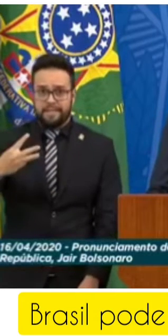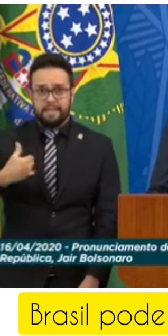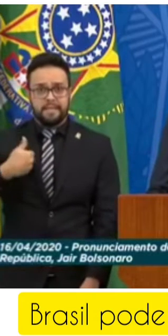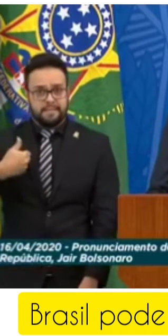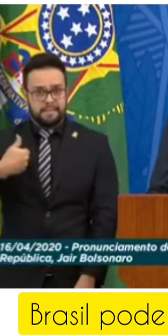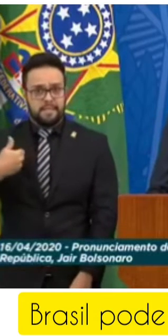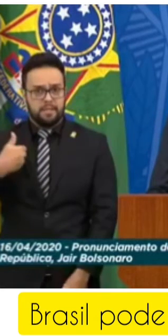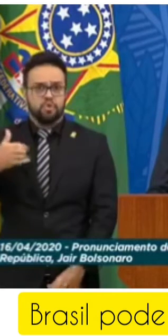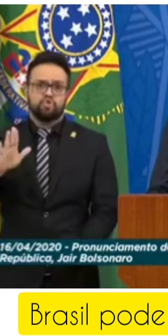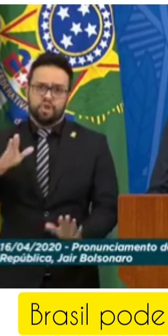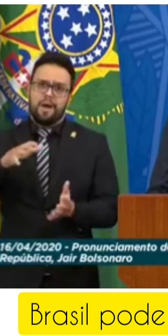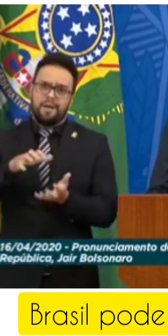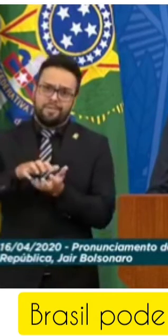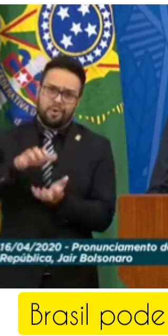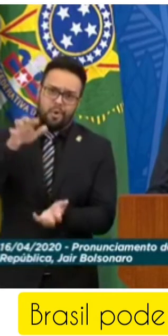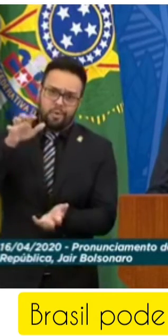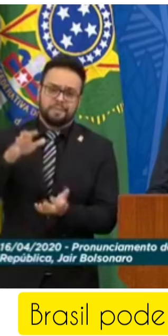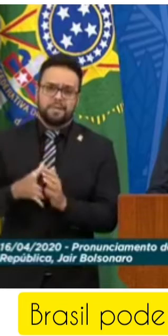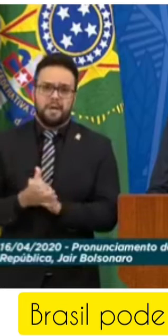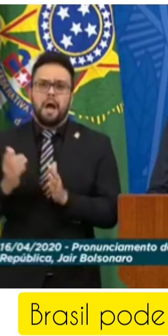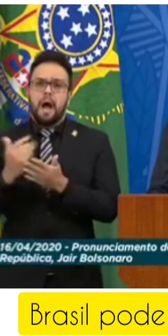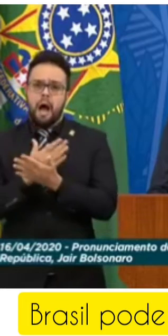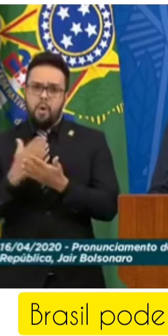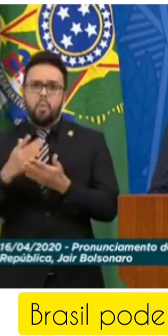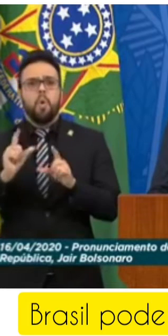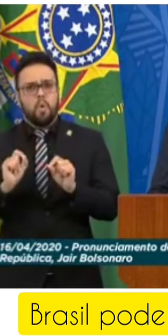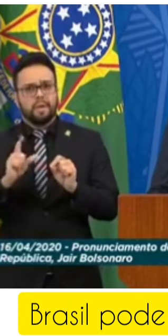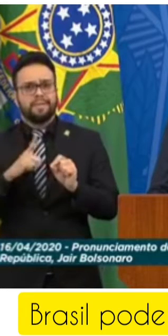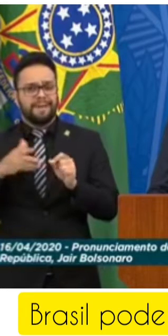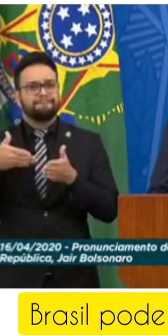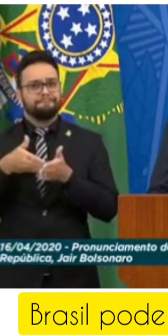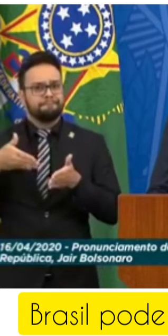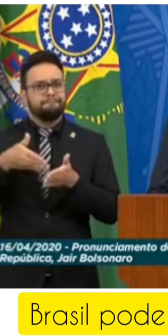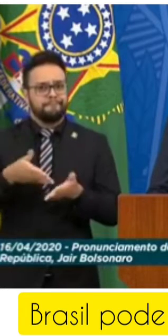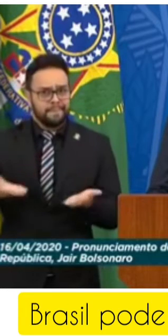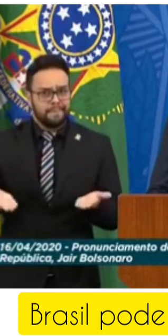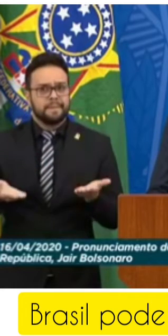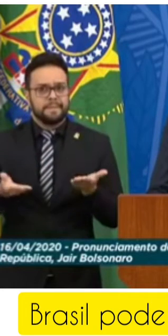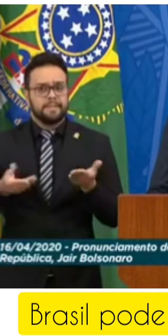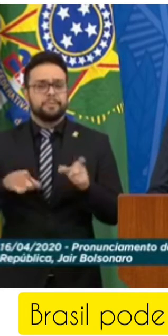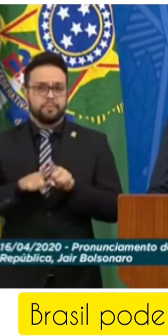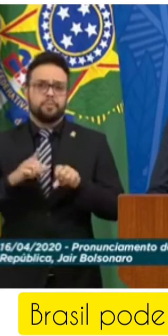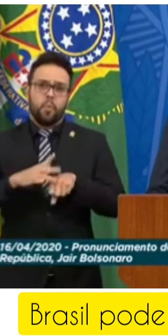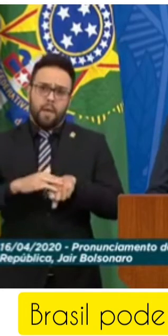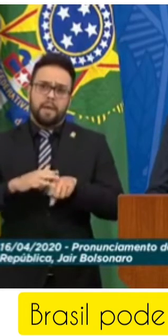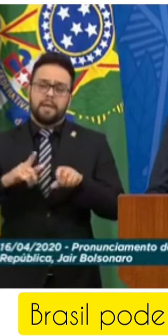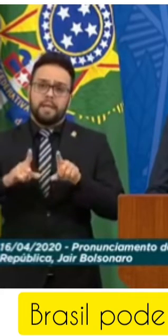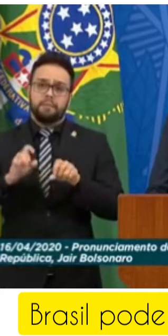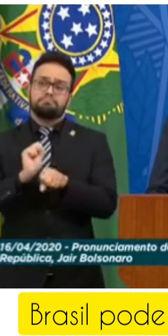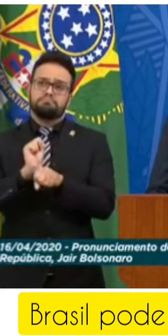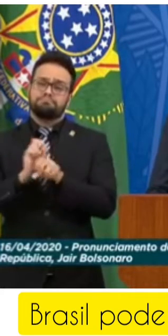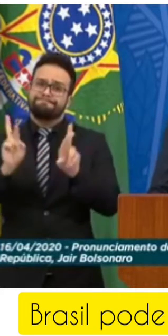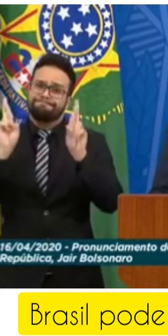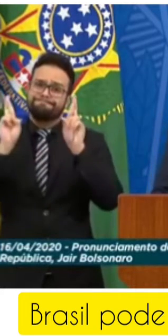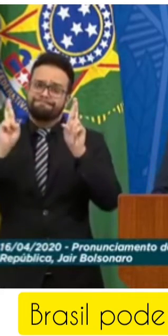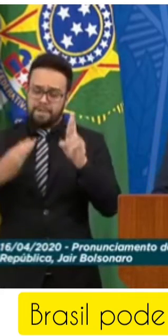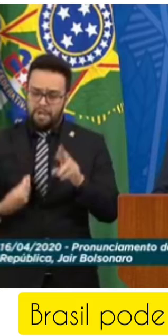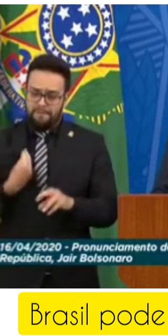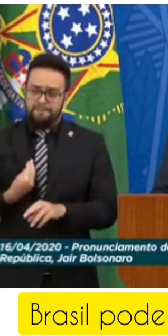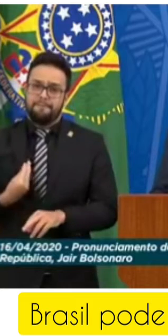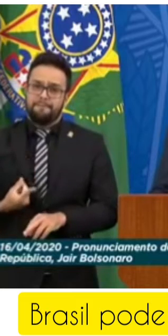bastante idosa, com algumas comorbidades. E espero que ela viva por muito